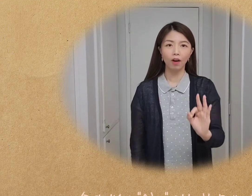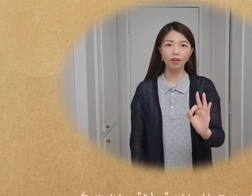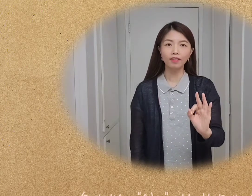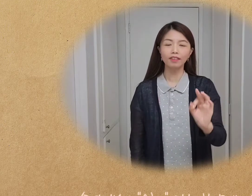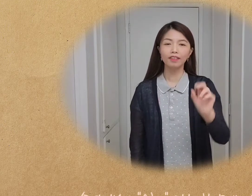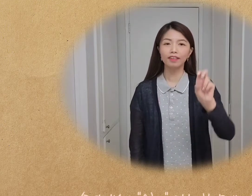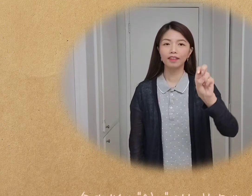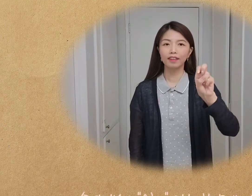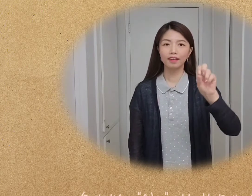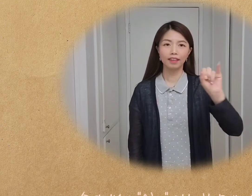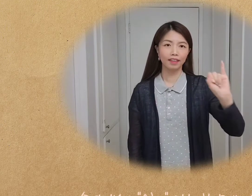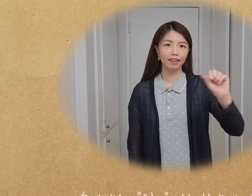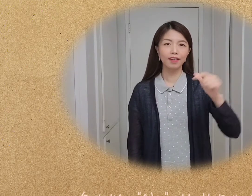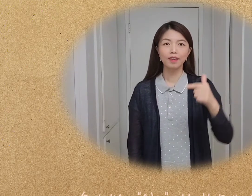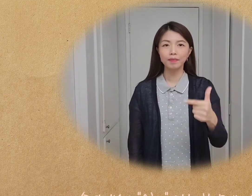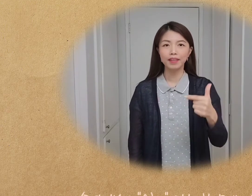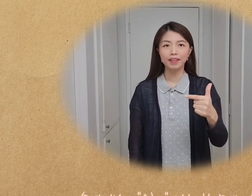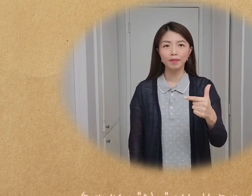경,